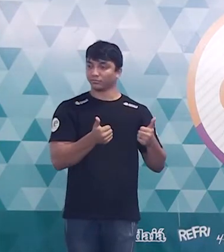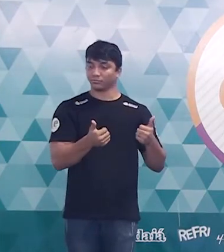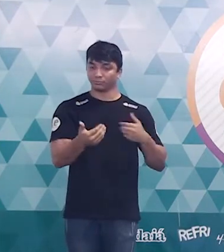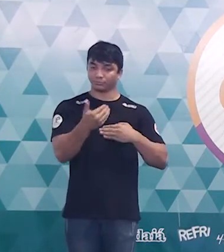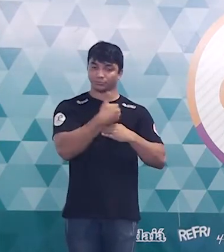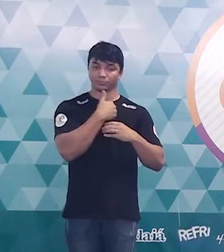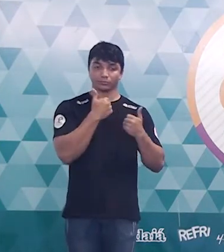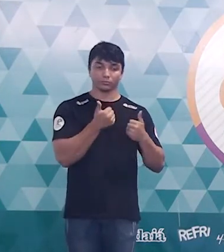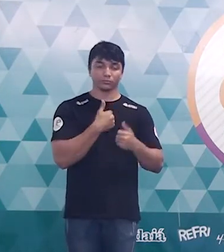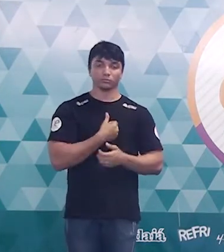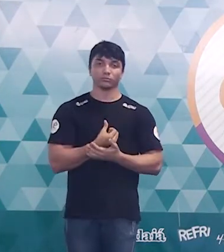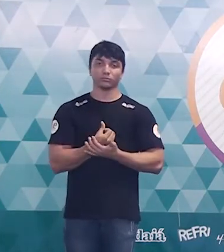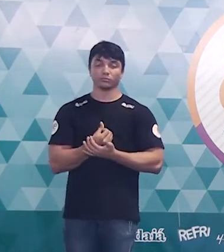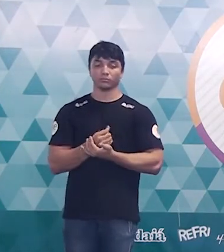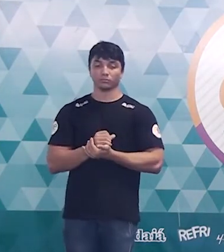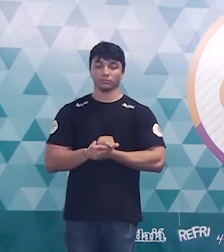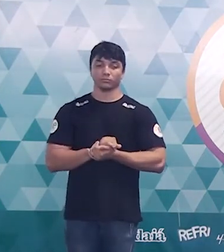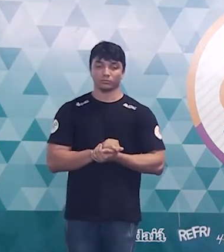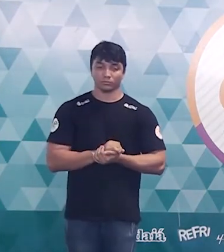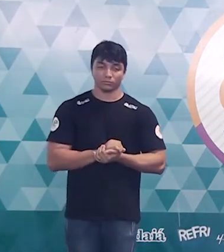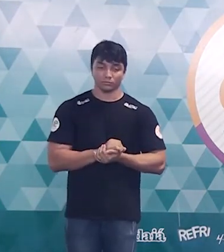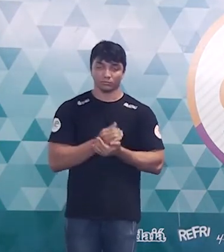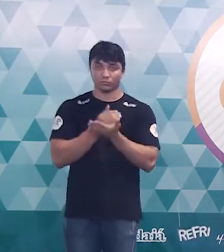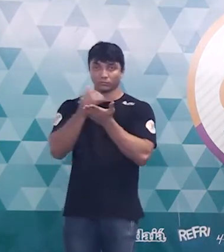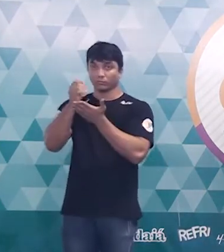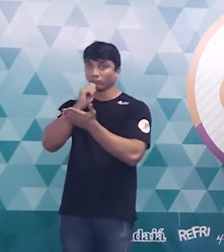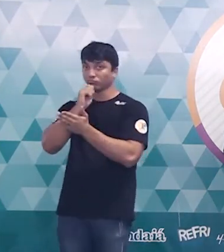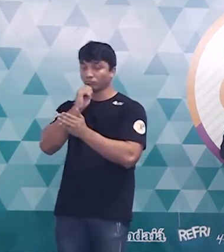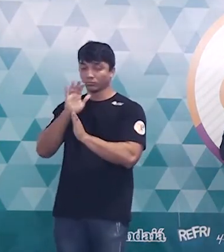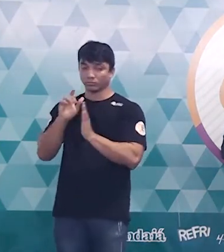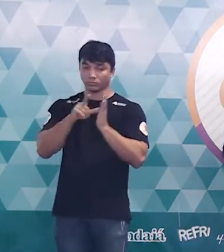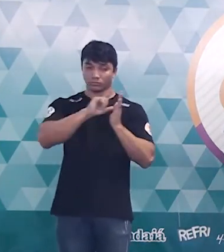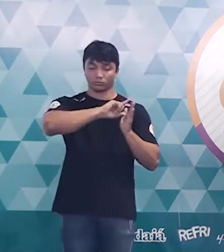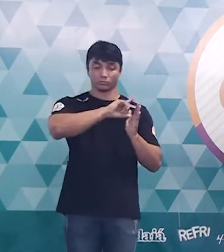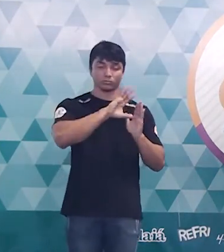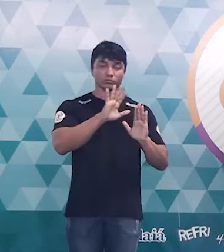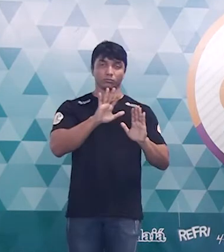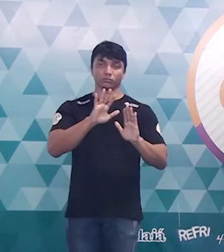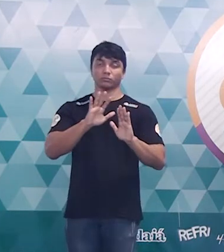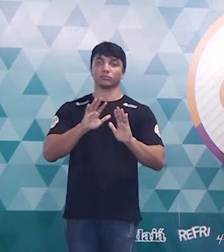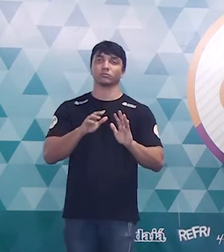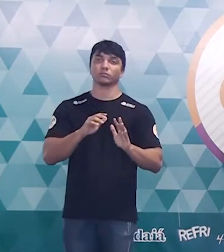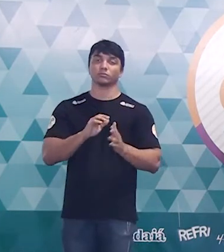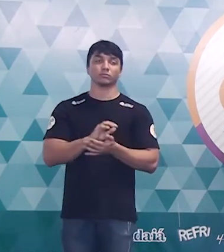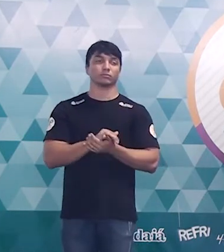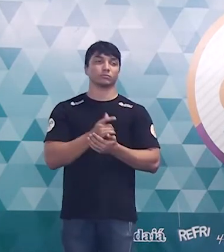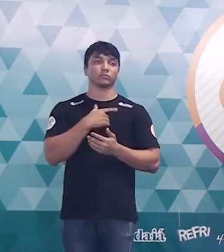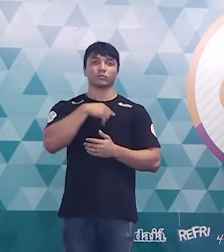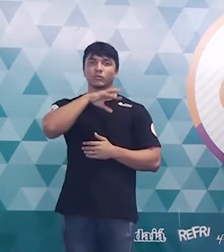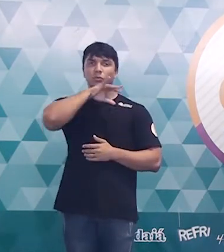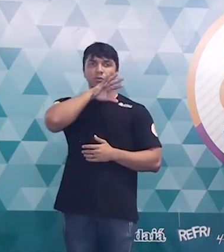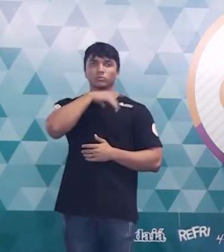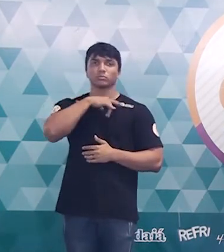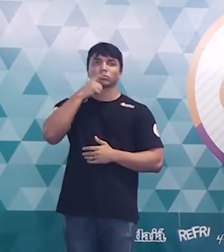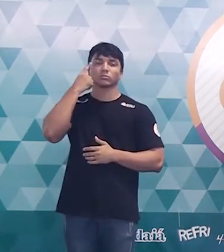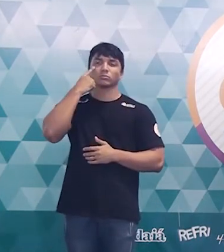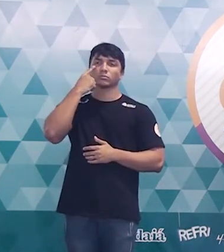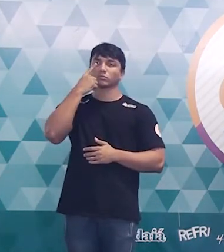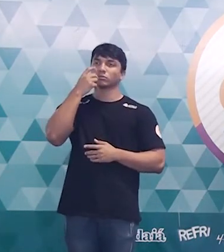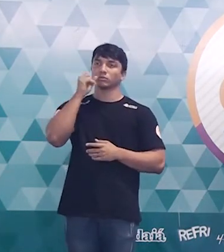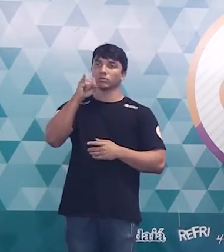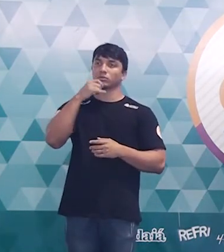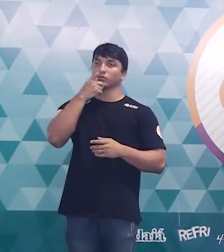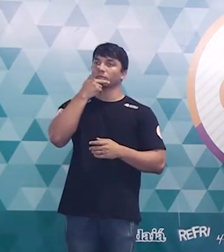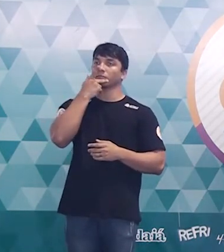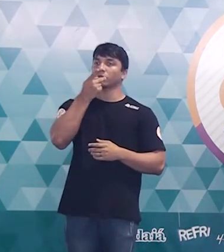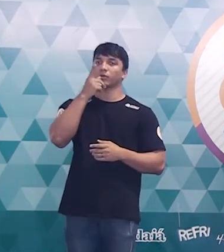bem? Vamos começar. Antes de começar, vou voltar aqui um pouquinho. É ruim ouvir vocês se falarem